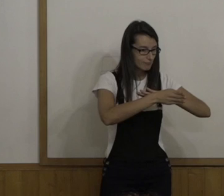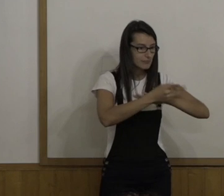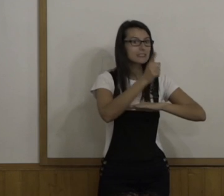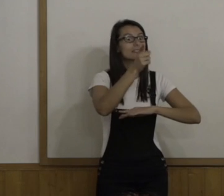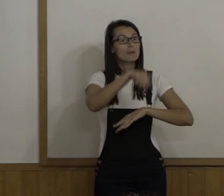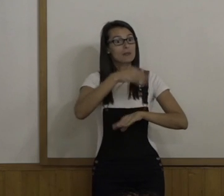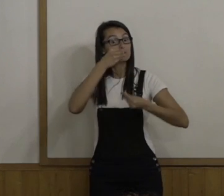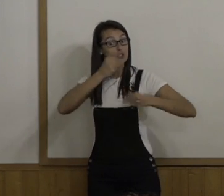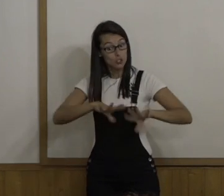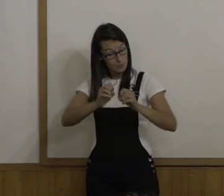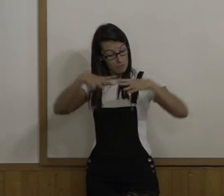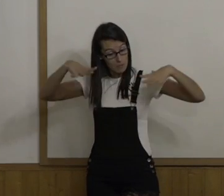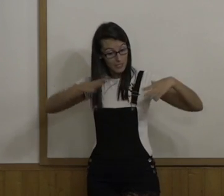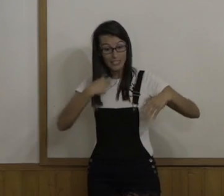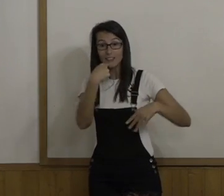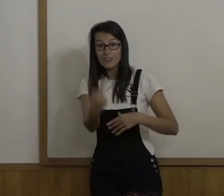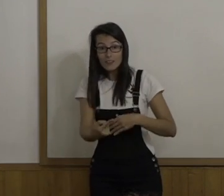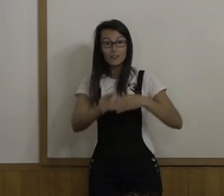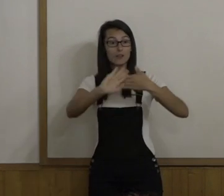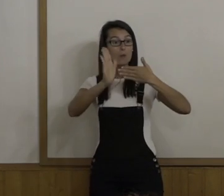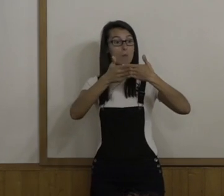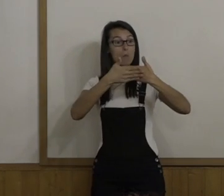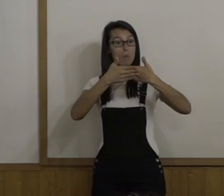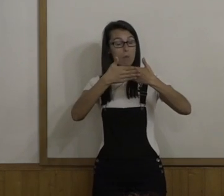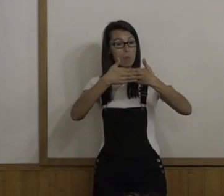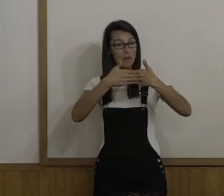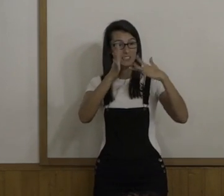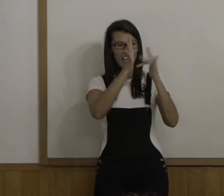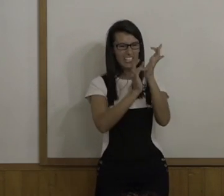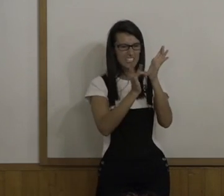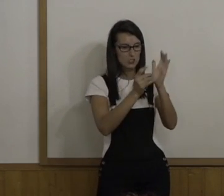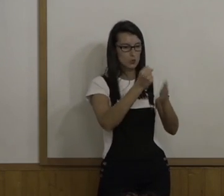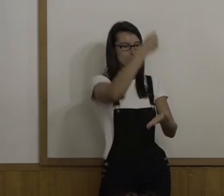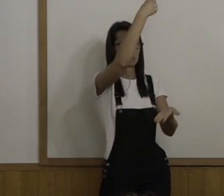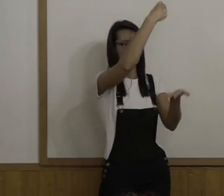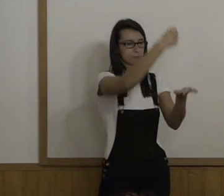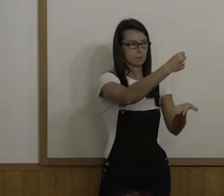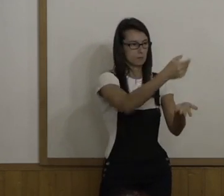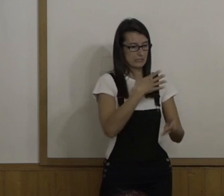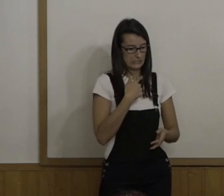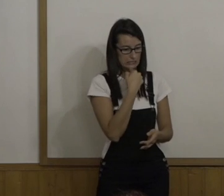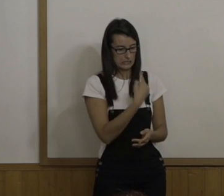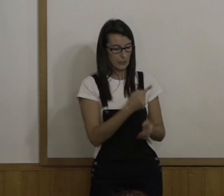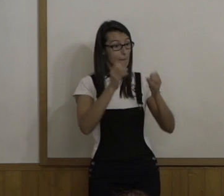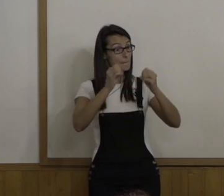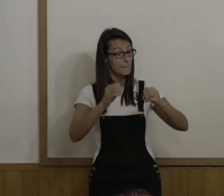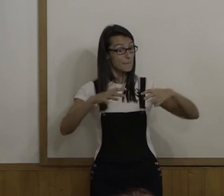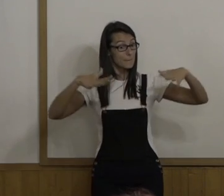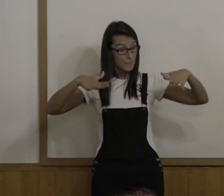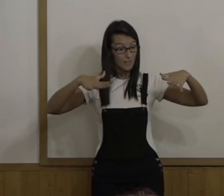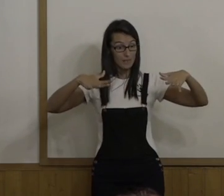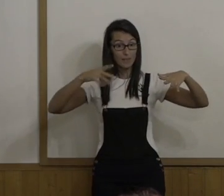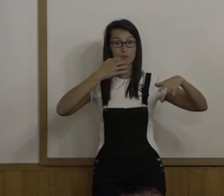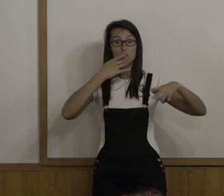historia mágica, que es la puerta de la cristianización y realmente la magia de lo que hay aquí, lo